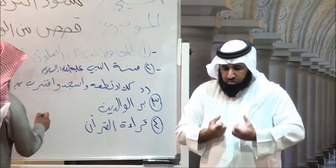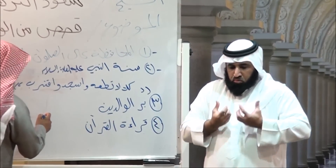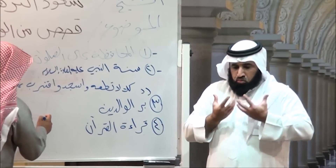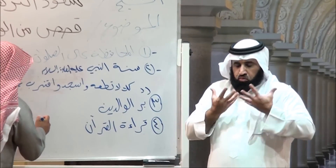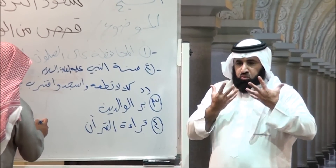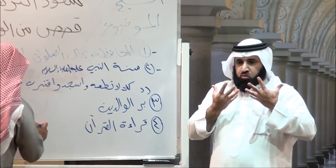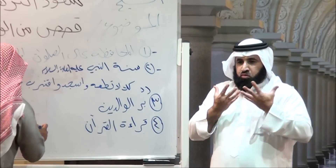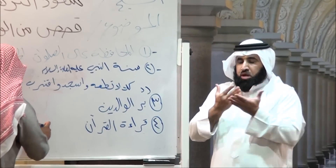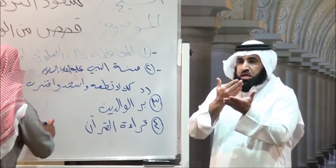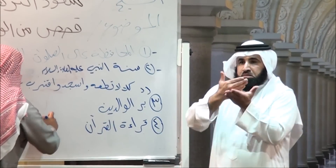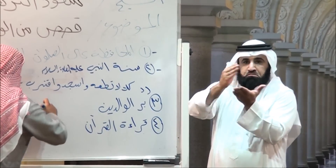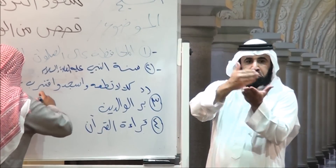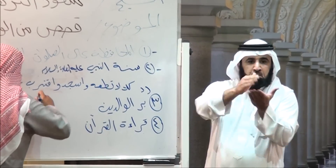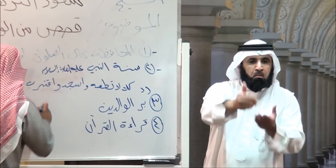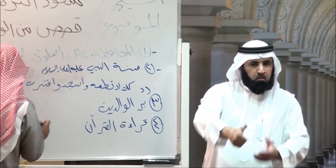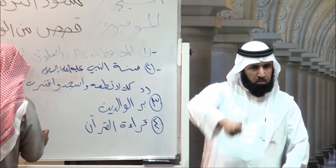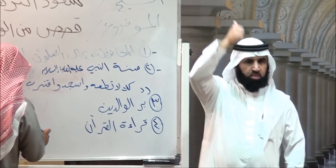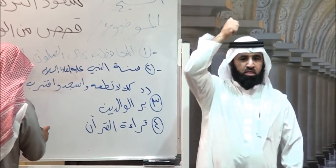همك وقضى دينك.